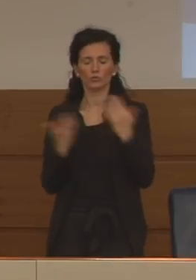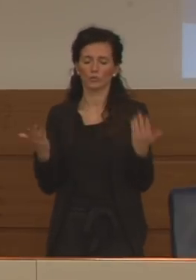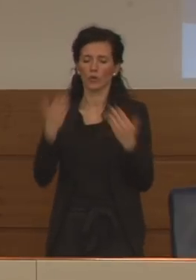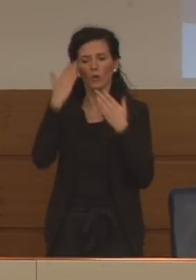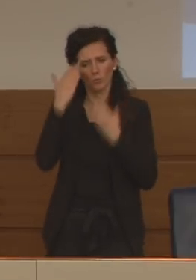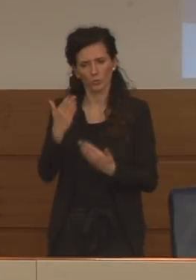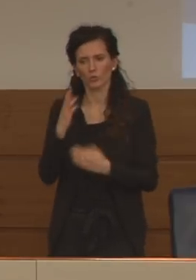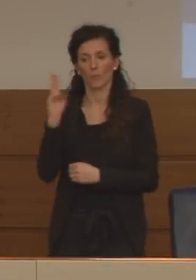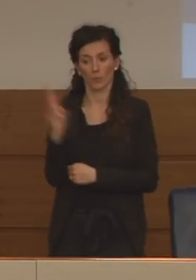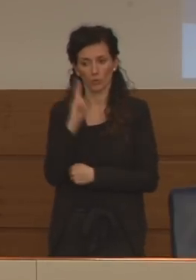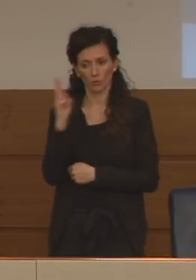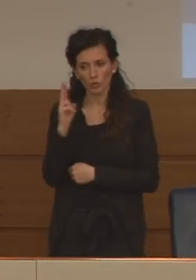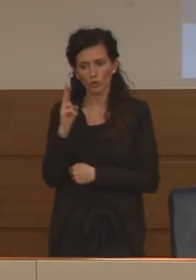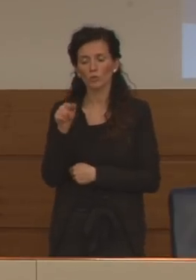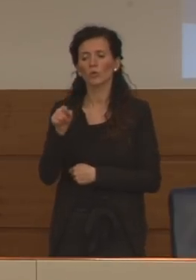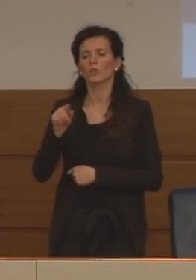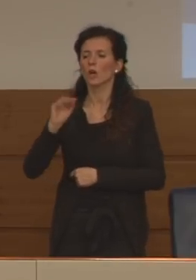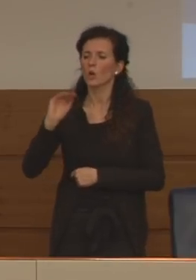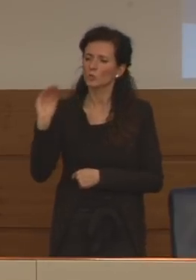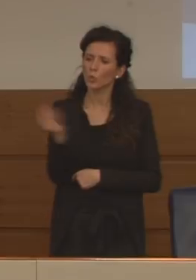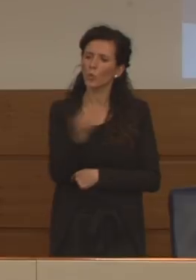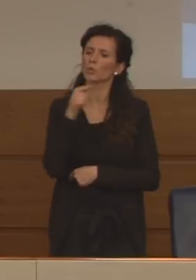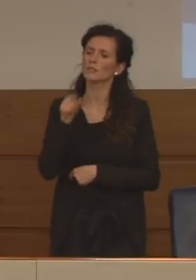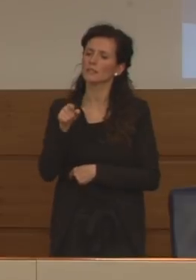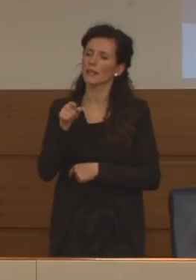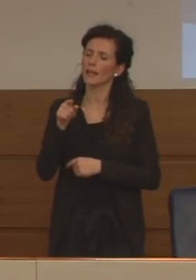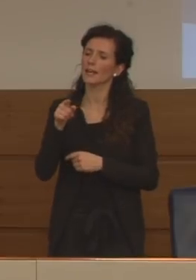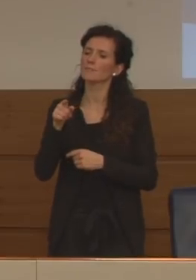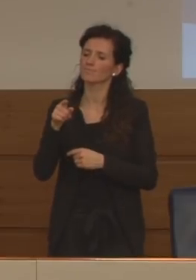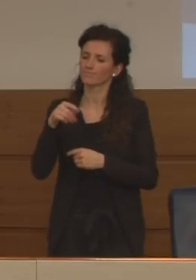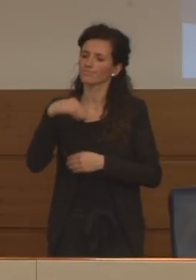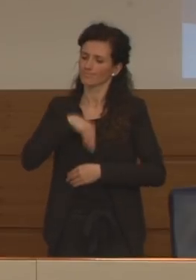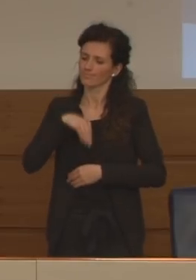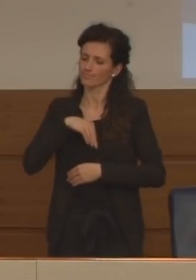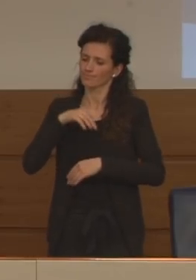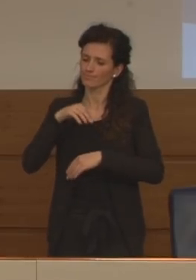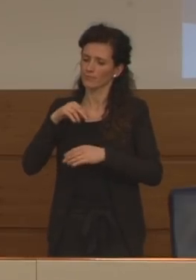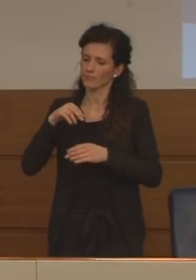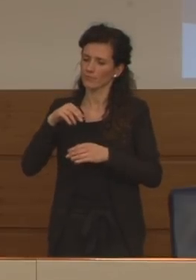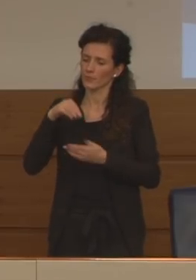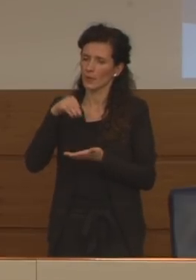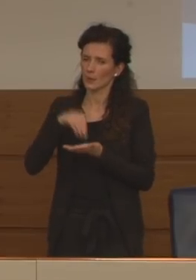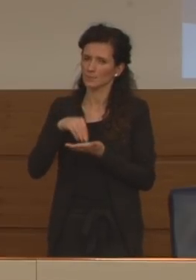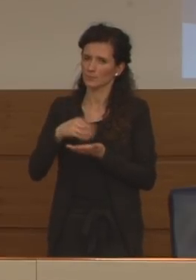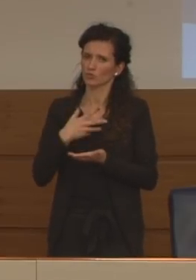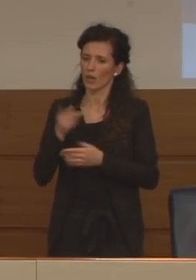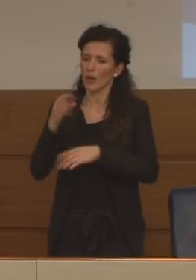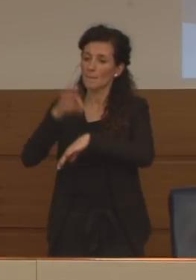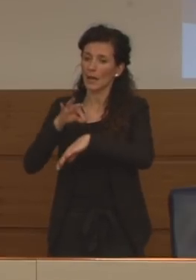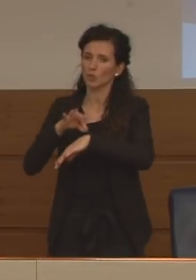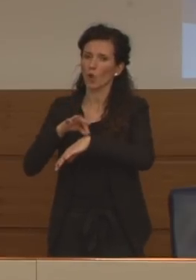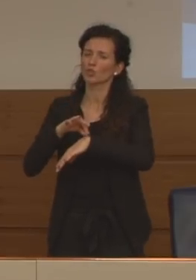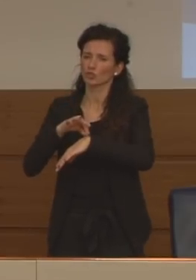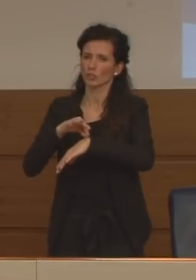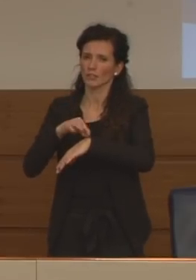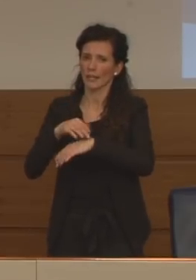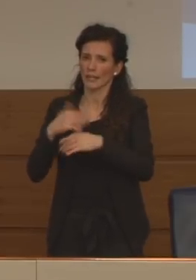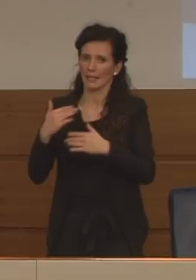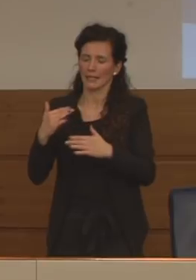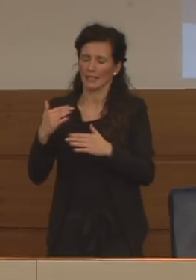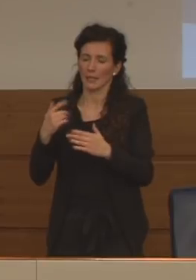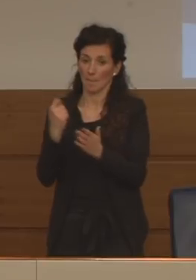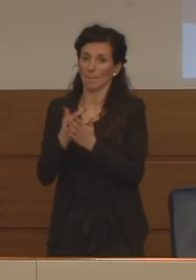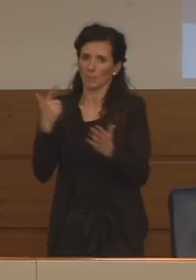erano tutte caratterizzate da presenza di patologie piuttosto impegnative cioè rientravano in cui la